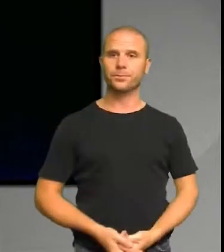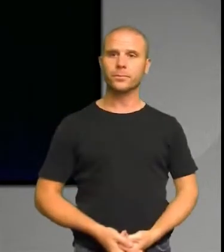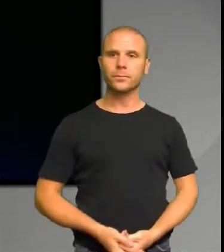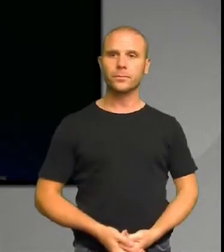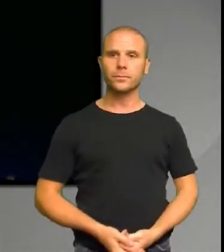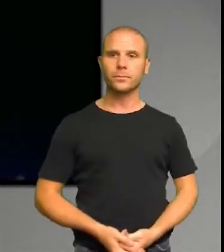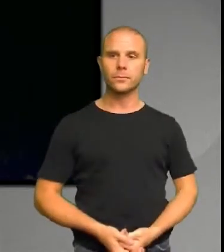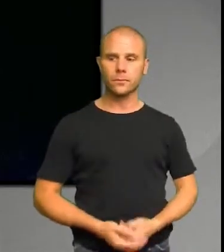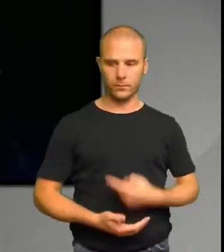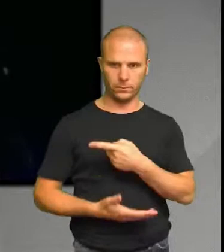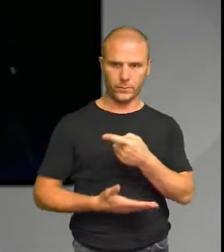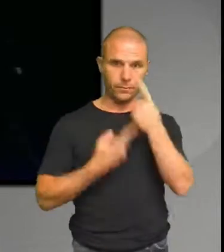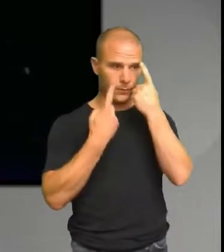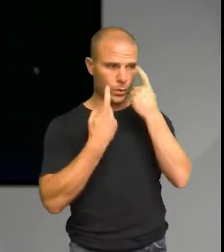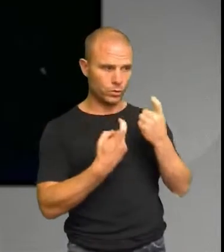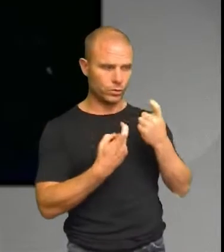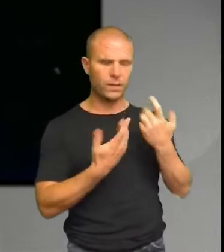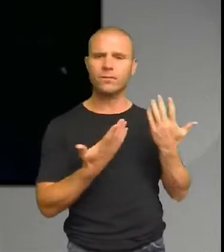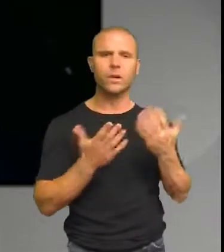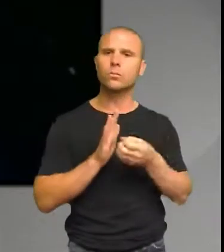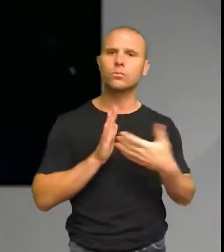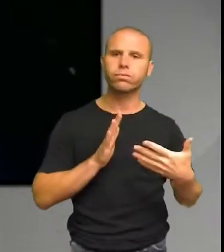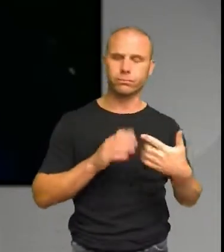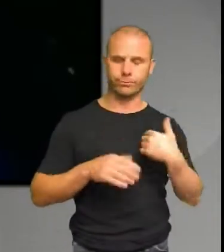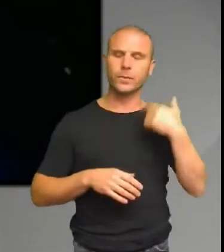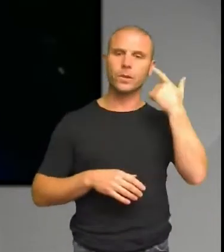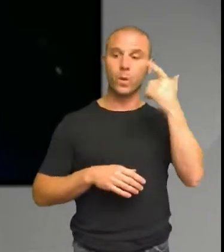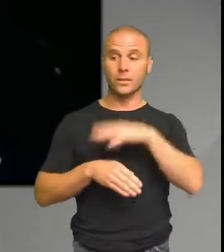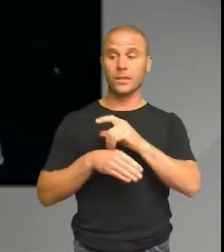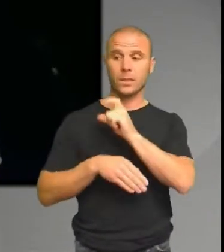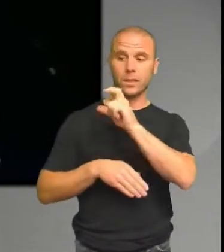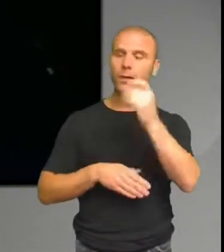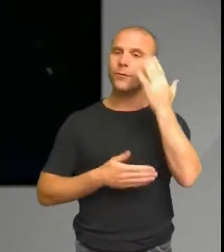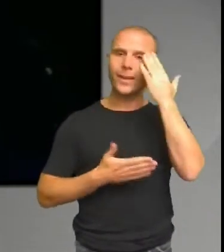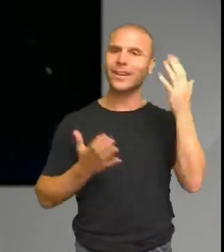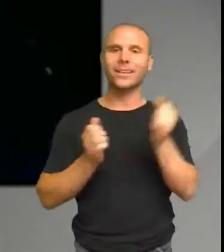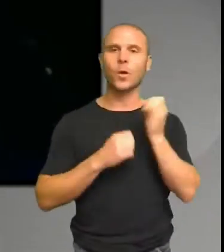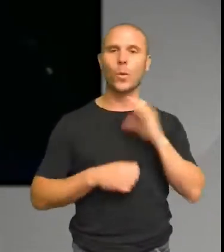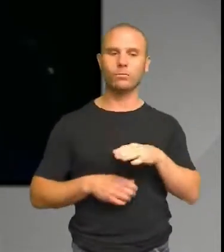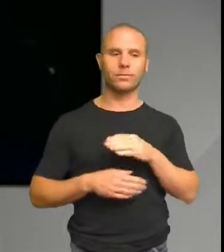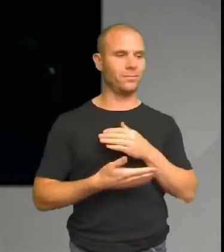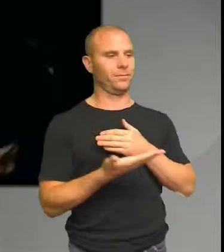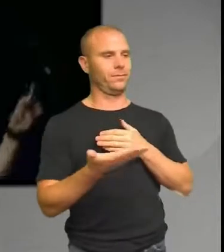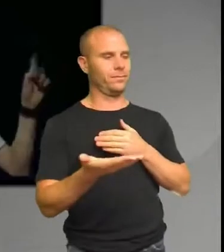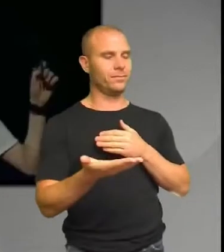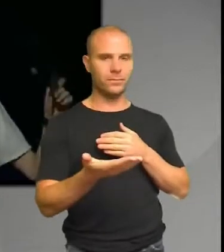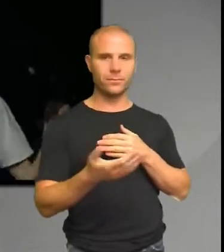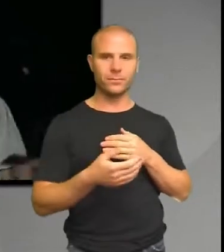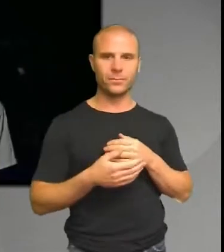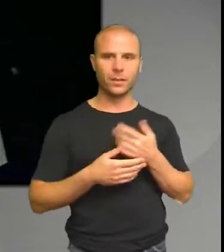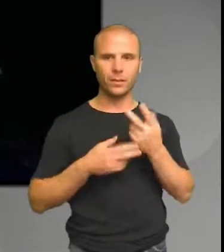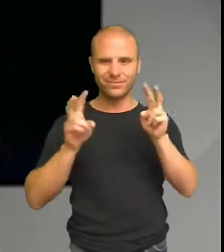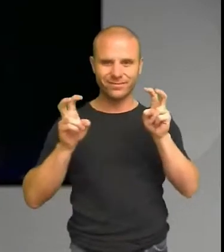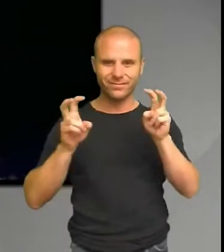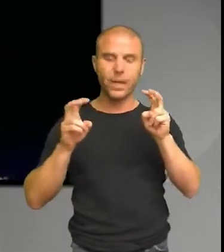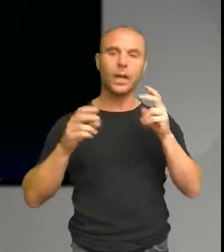Dessa fördomar har enligt mig grund i att svenskar helt enkelt inte vet någonting om dem. En del av den här rädslan,